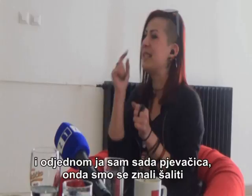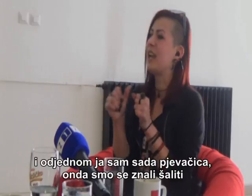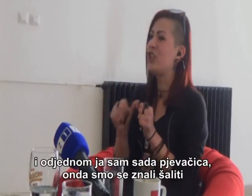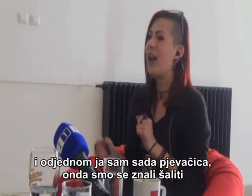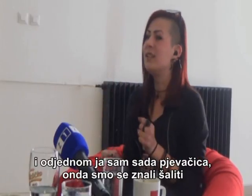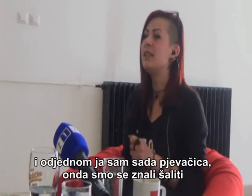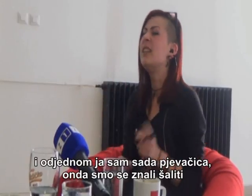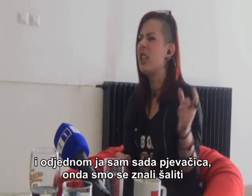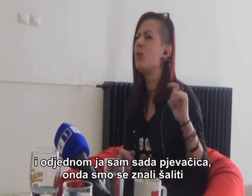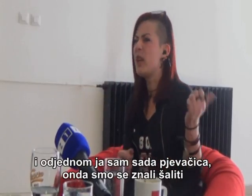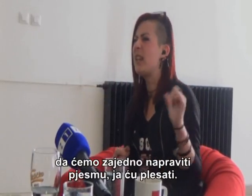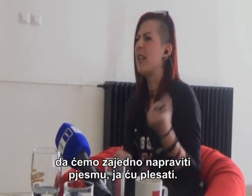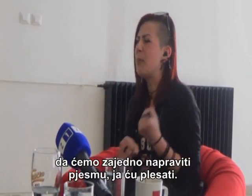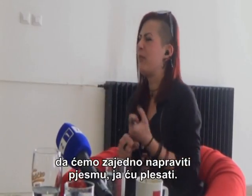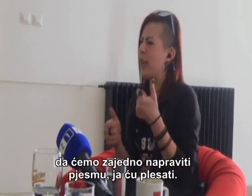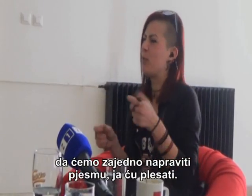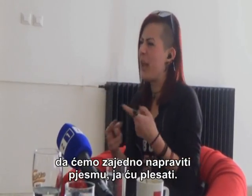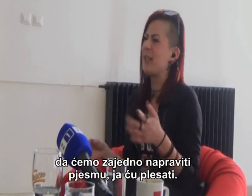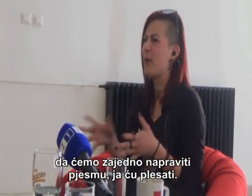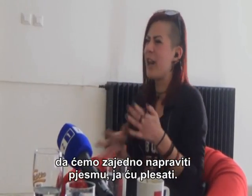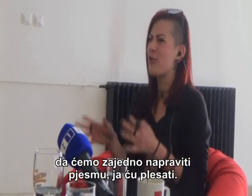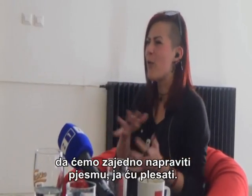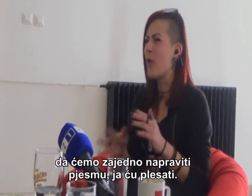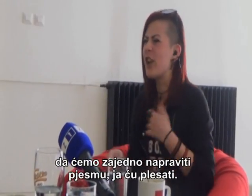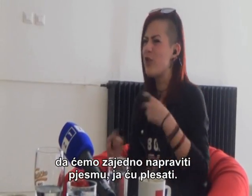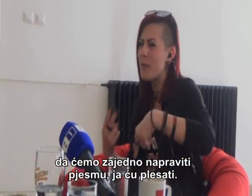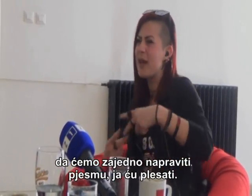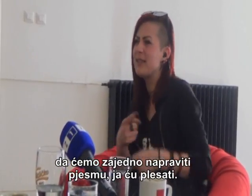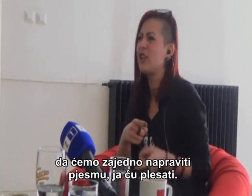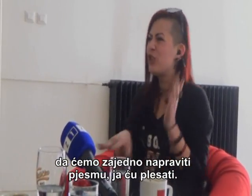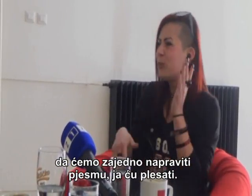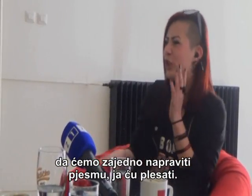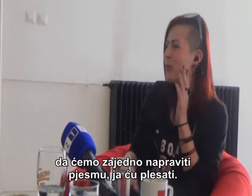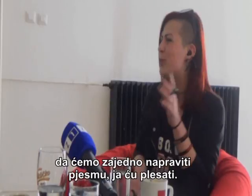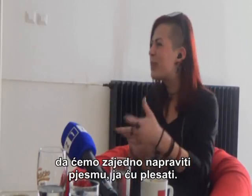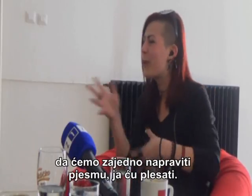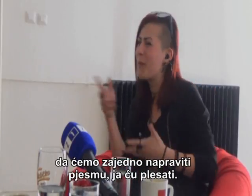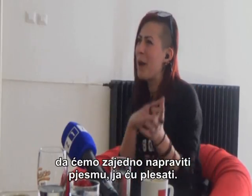znali šaliti, sad ćemo ja iti napun jednu pjesmu, ja ću pleta, ću slušati muziku, bla, bla,